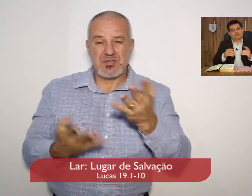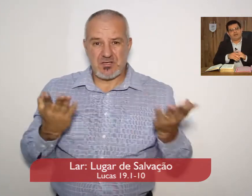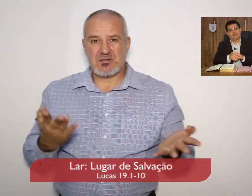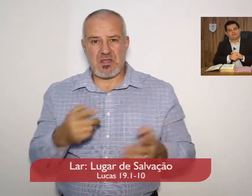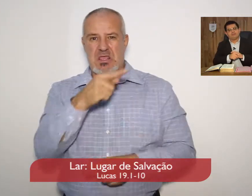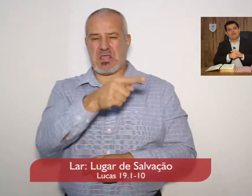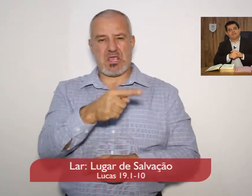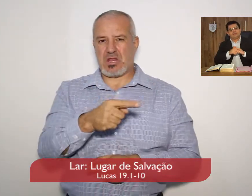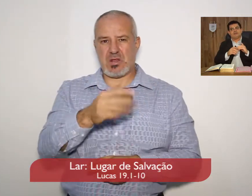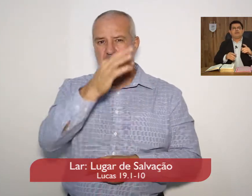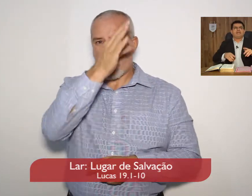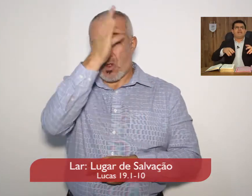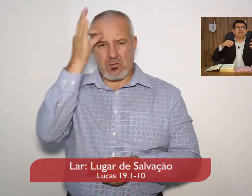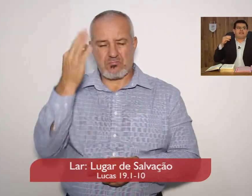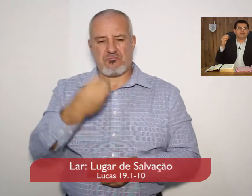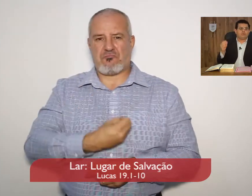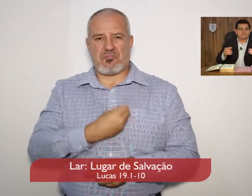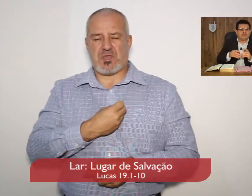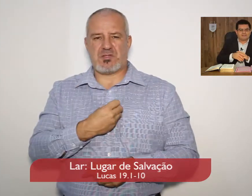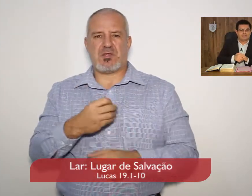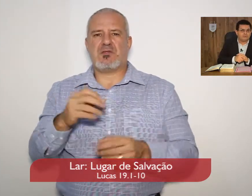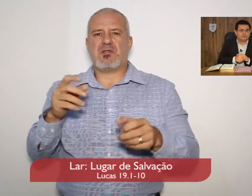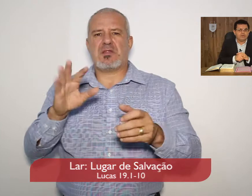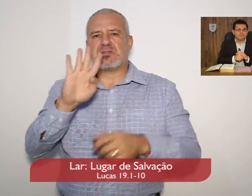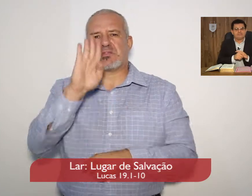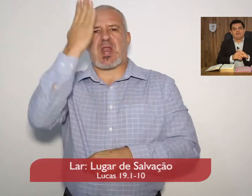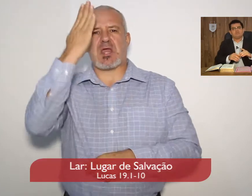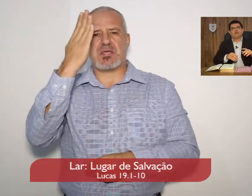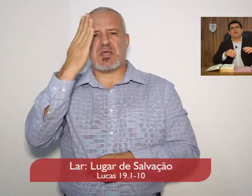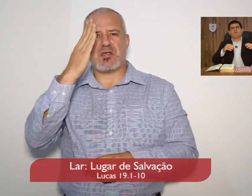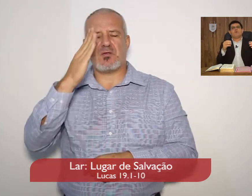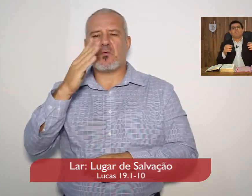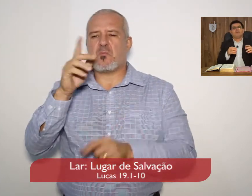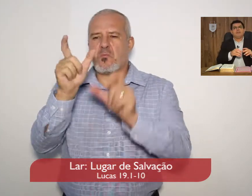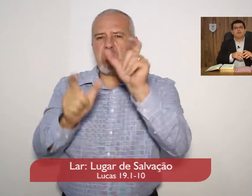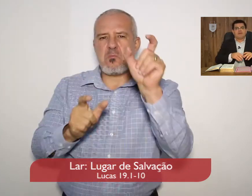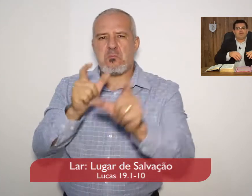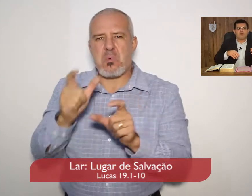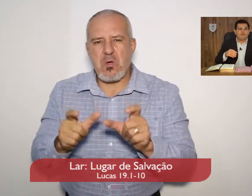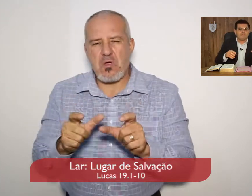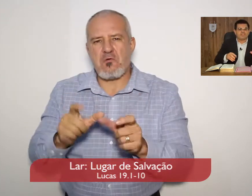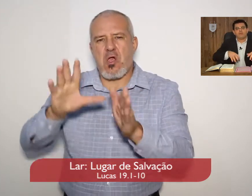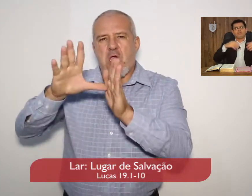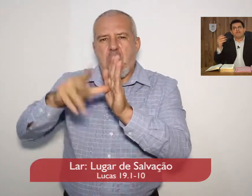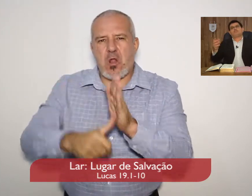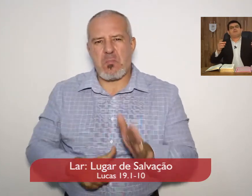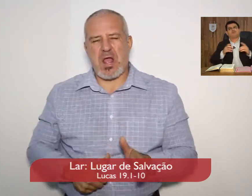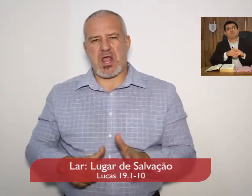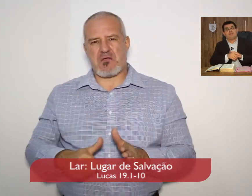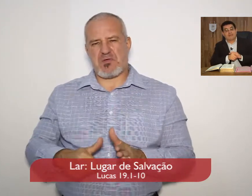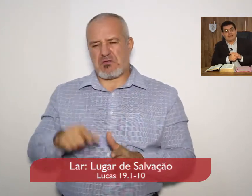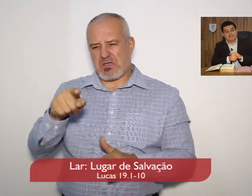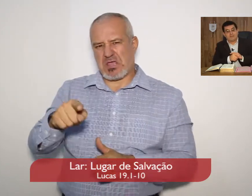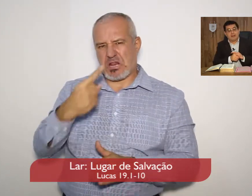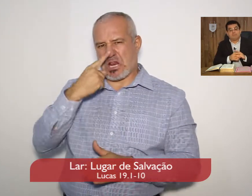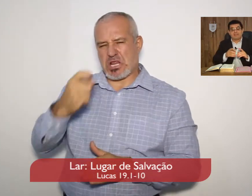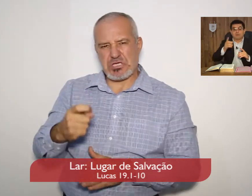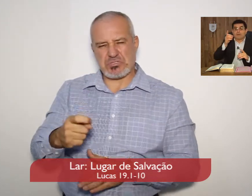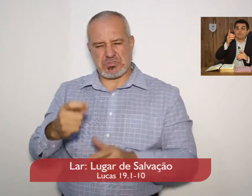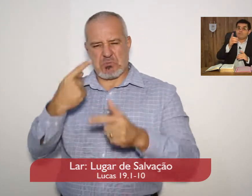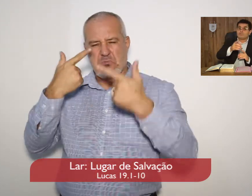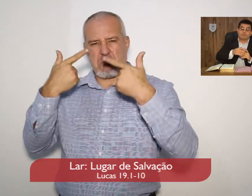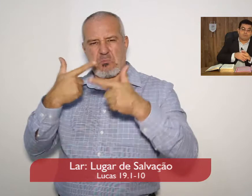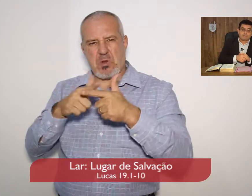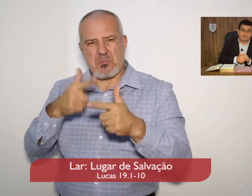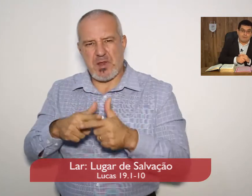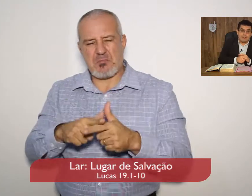era desonesto, dizendo que ele era traidor da nação, dizendo que ele era um homem que realmente era um lixo para a sociedade. Mas eu